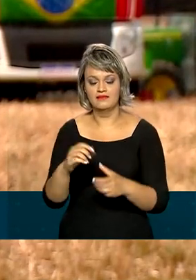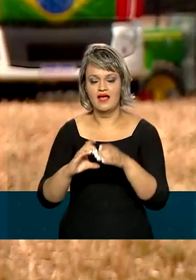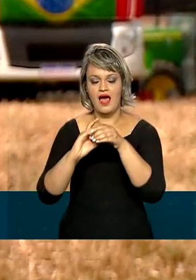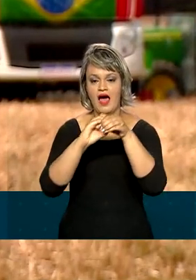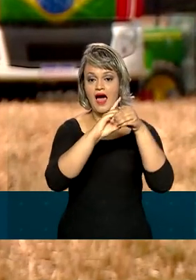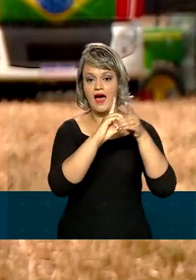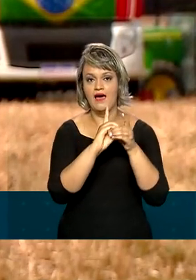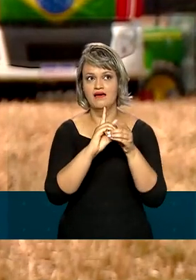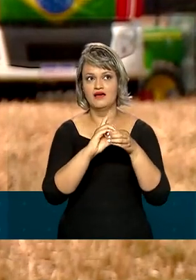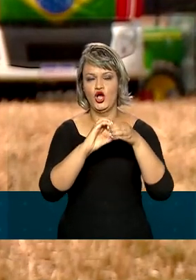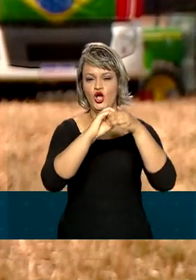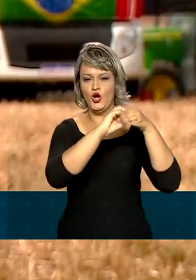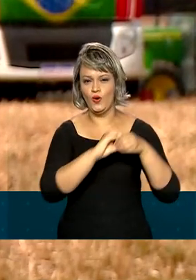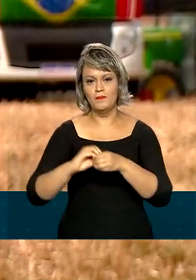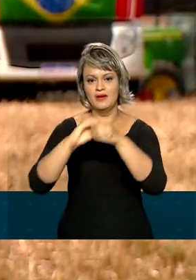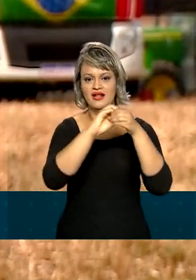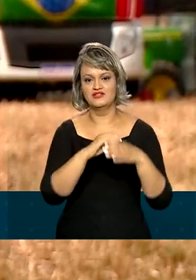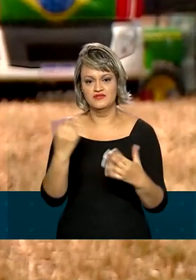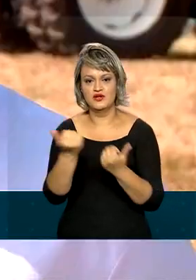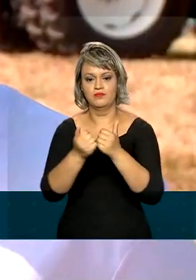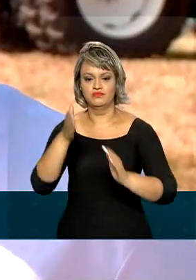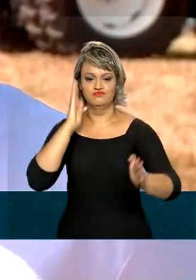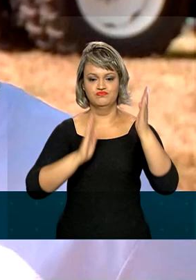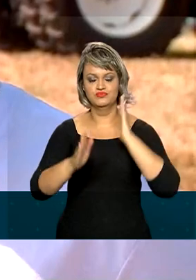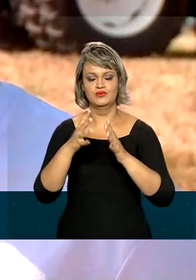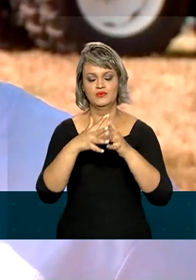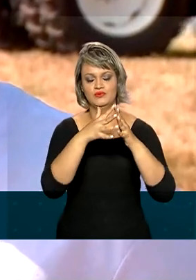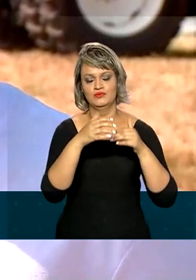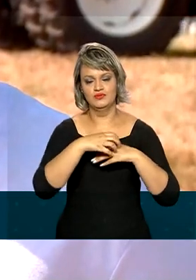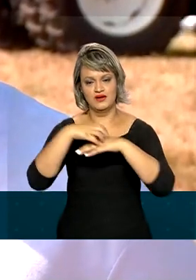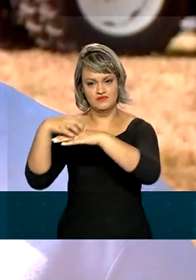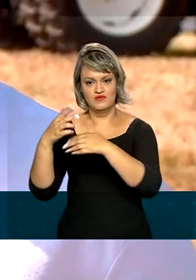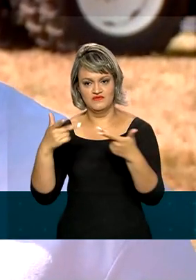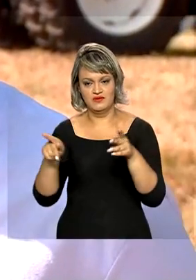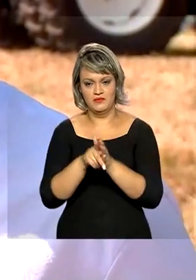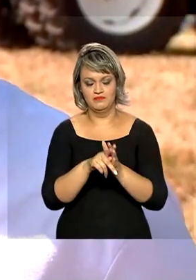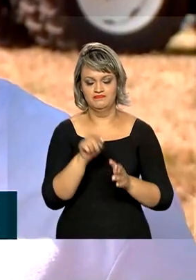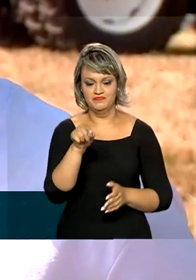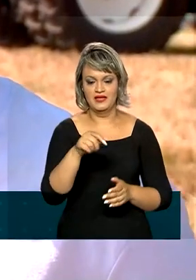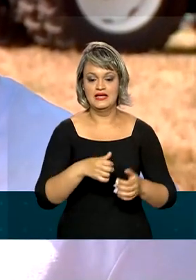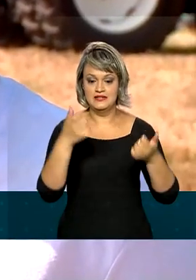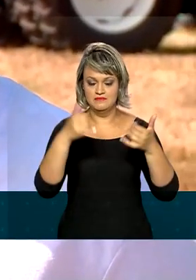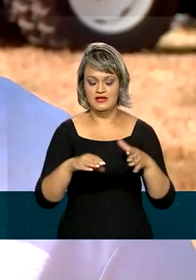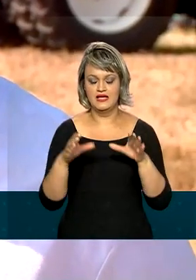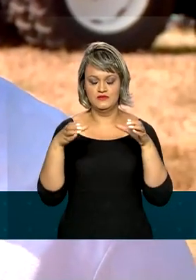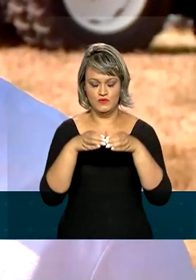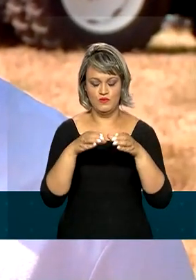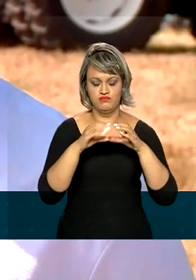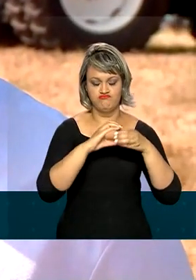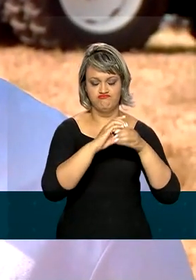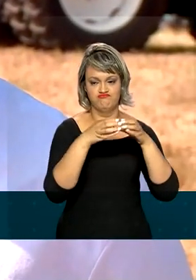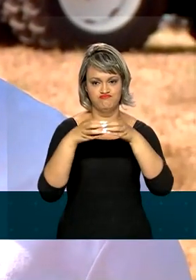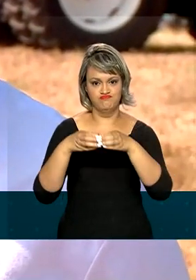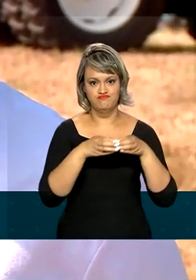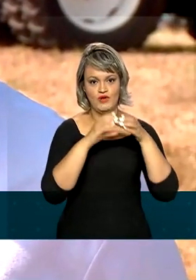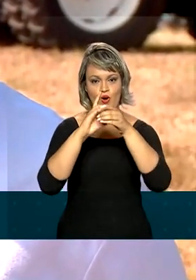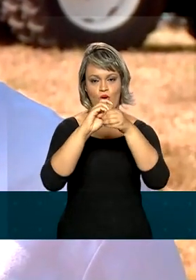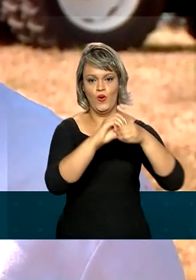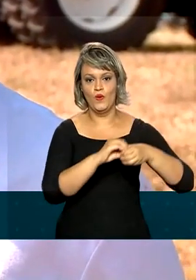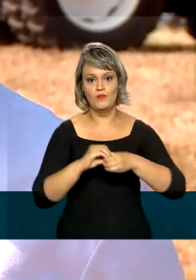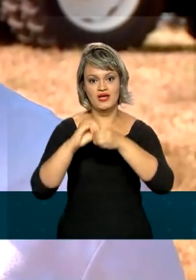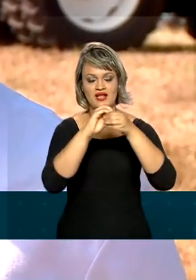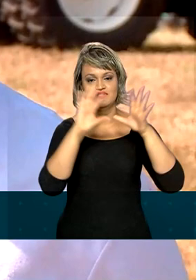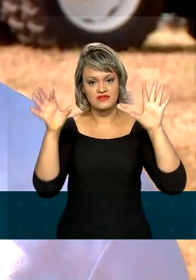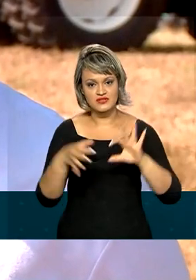cooperativas de transporte rodoviário de cargas. É muito importante, sim, as cooperativas se unirem e